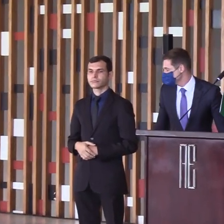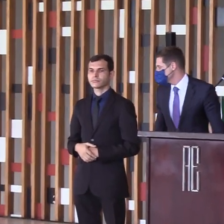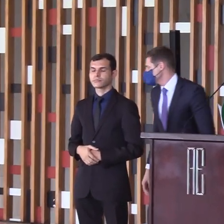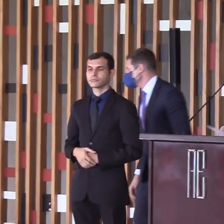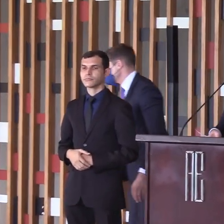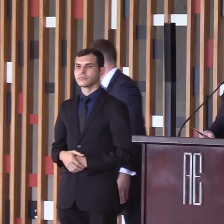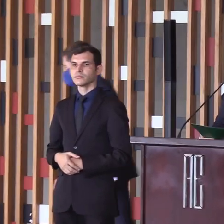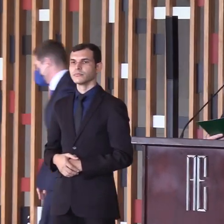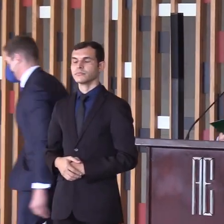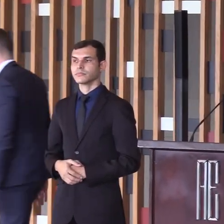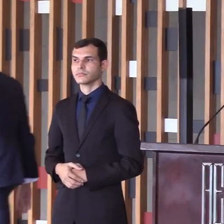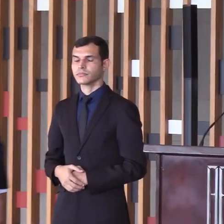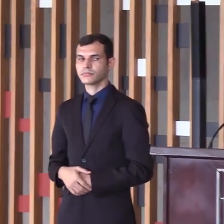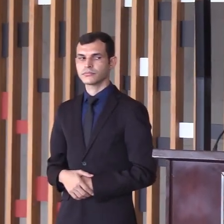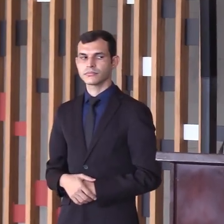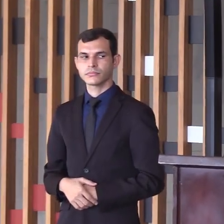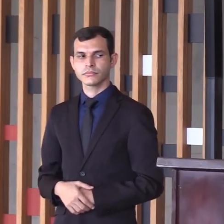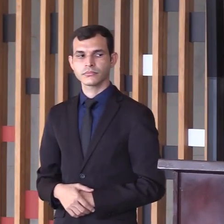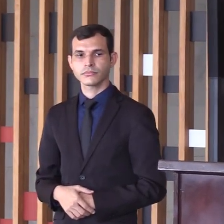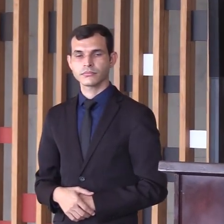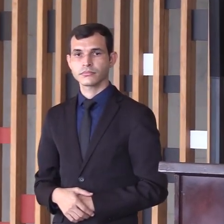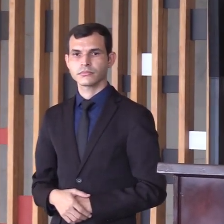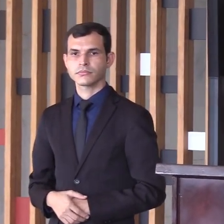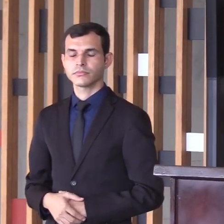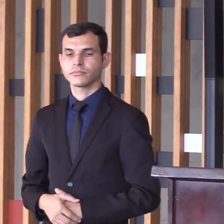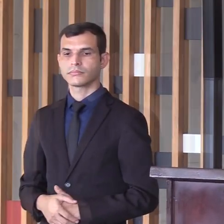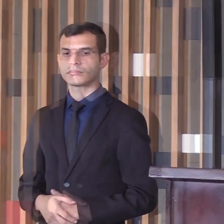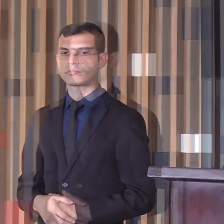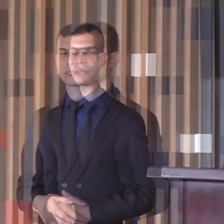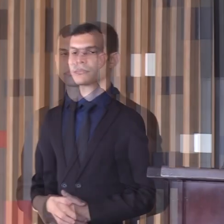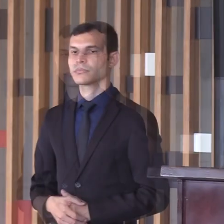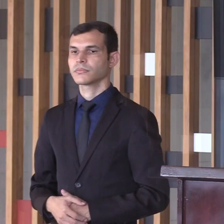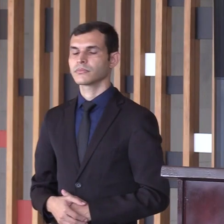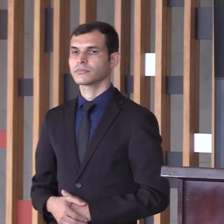França, ministro de Estado das Relações Exteriores.